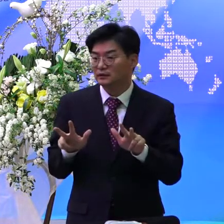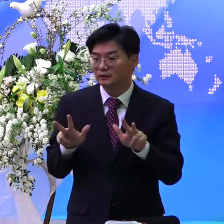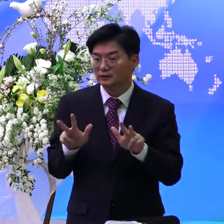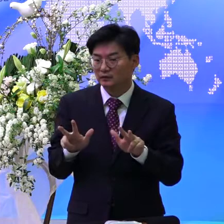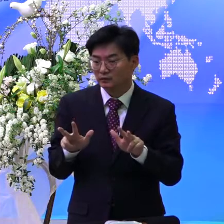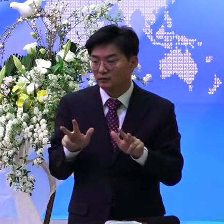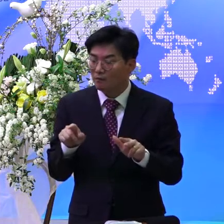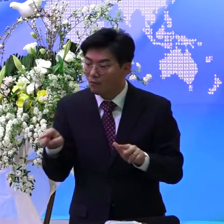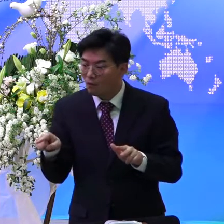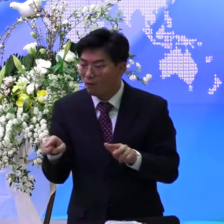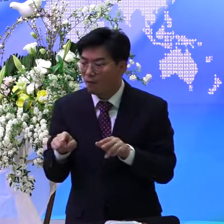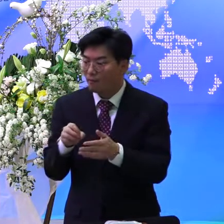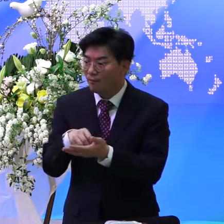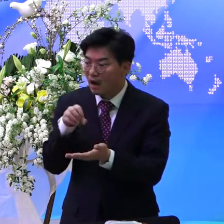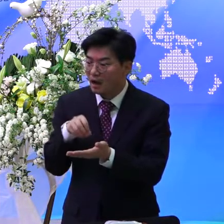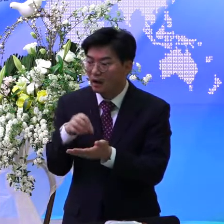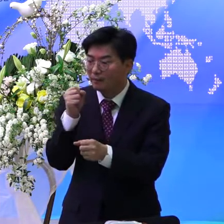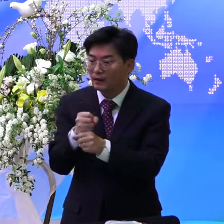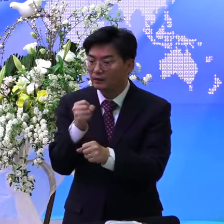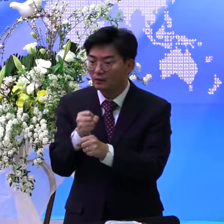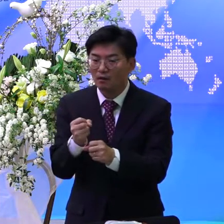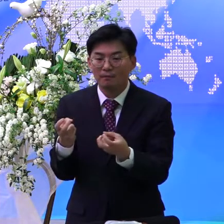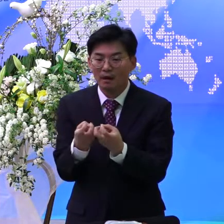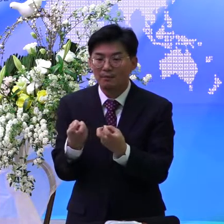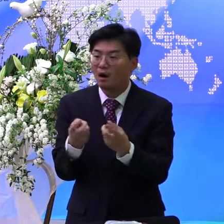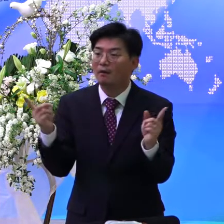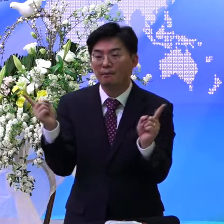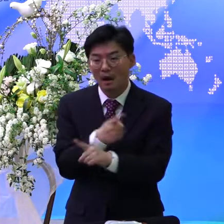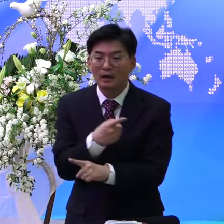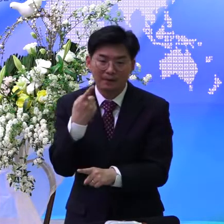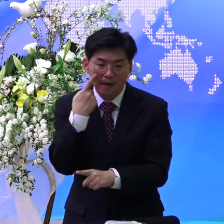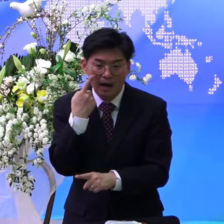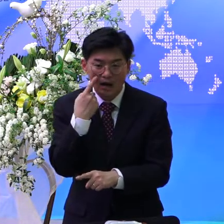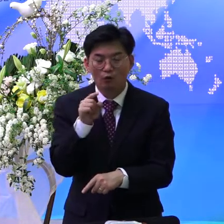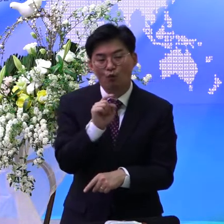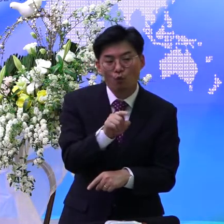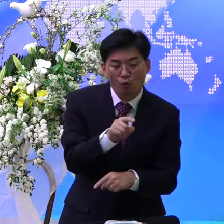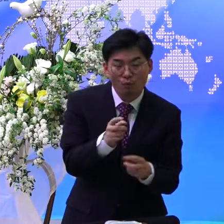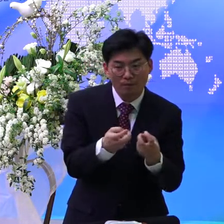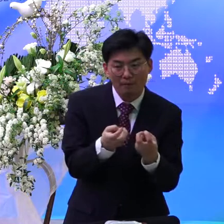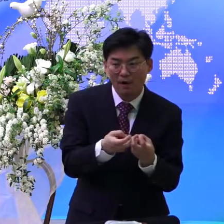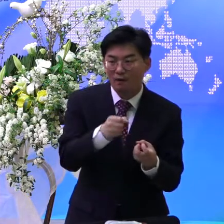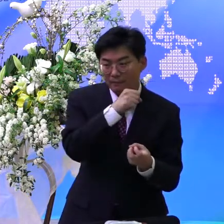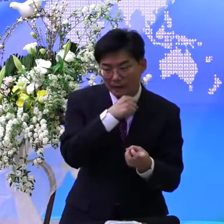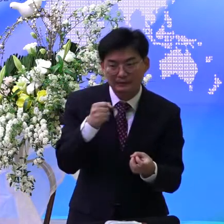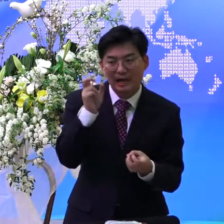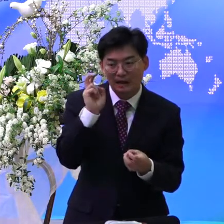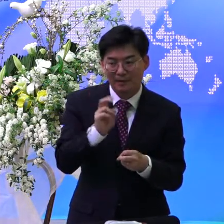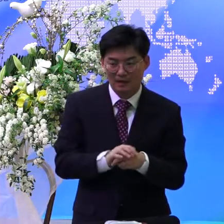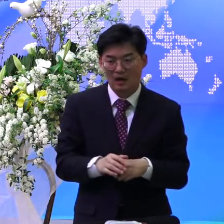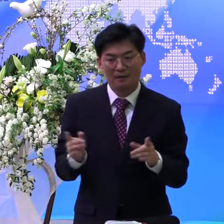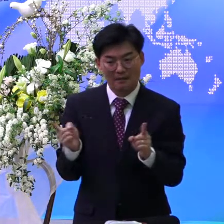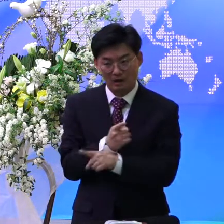하면 이렇게 만들면 토스트가 훨씬 더 맛있을 것 같아요. 그렇게 한마디 하고 나갔다고 합니다.